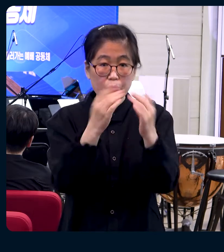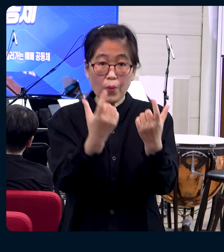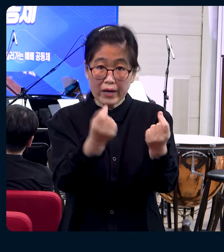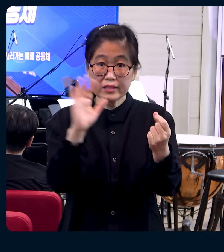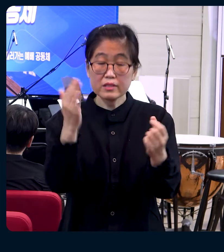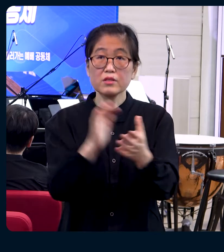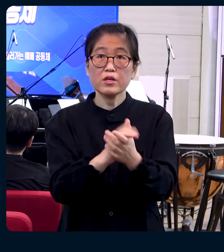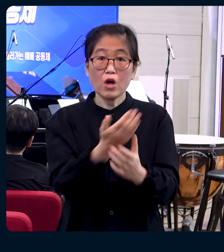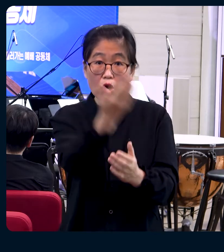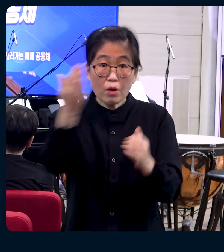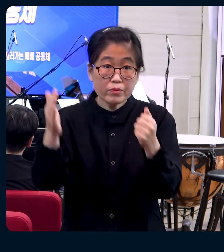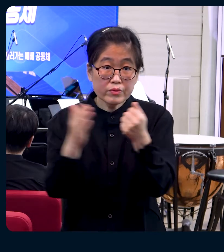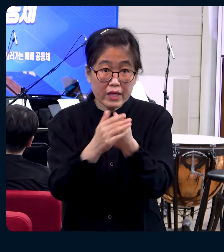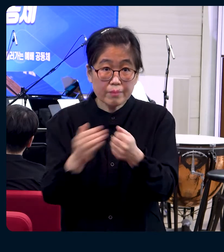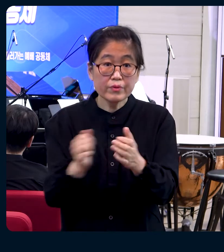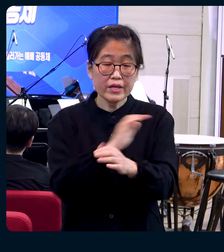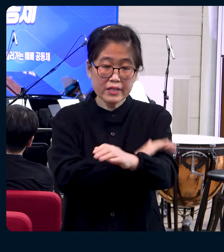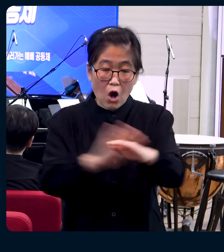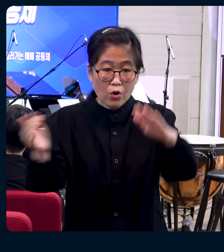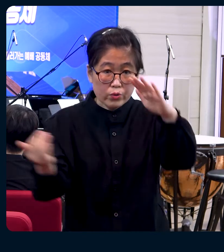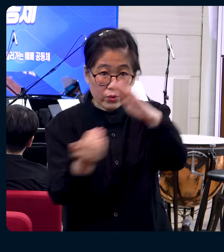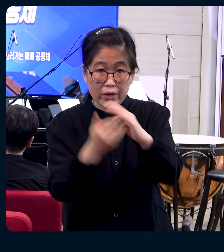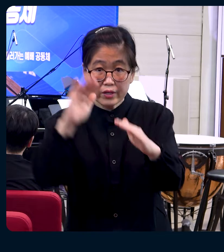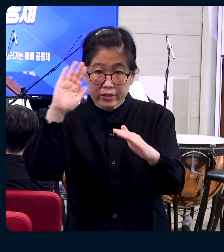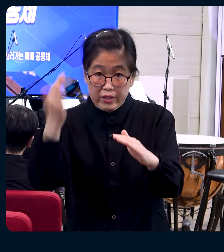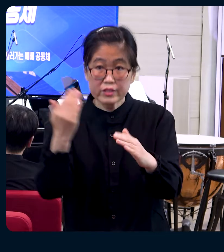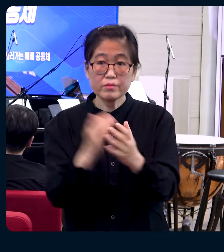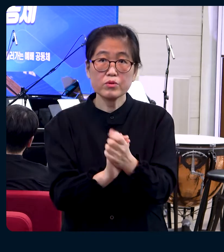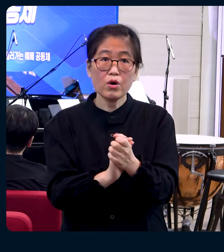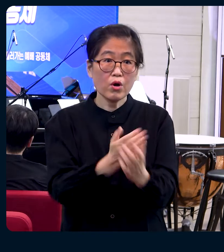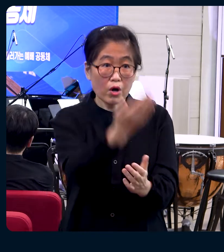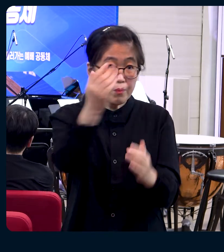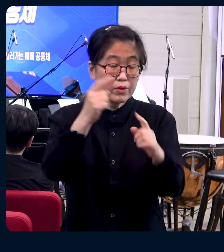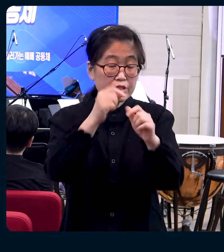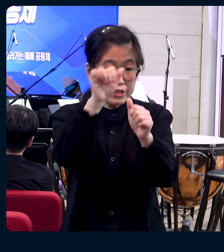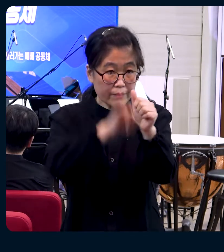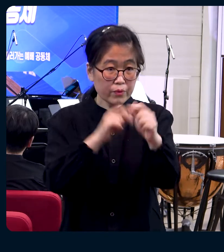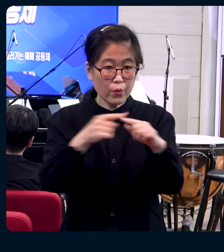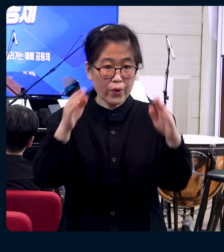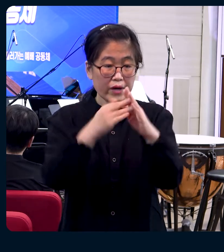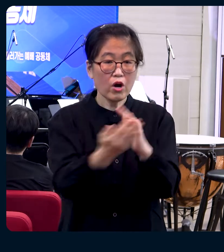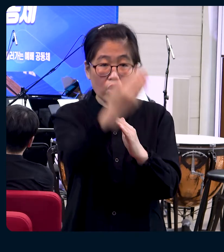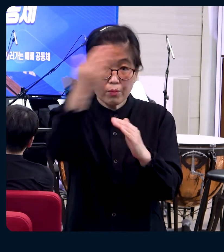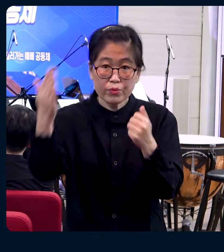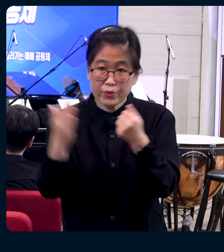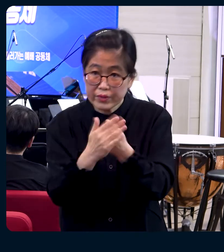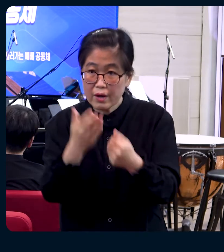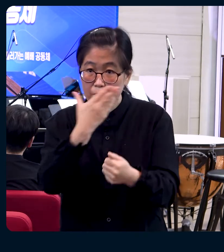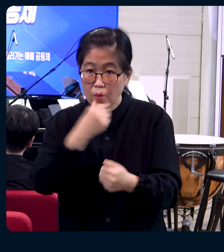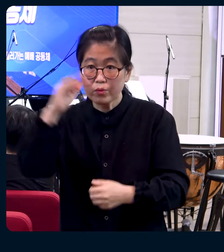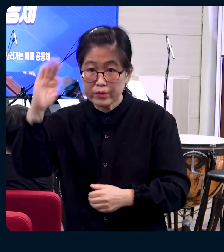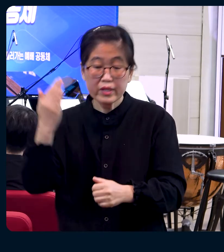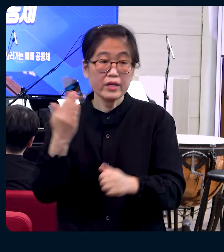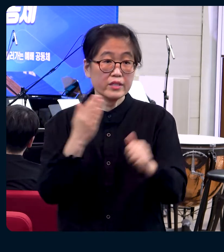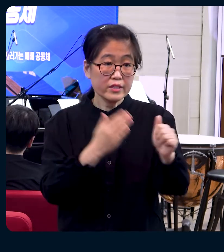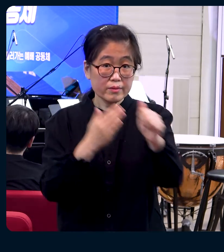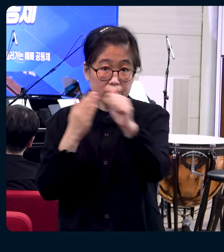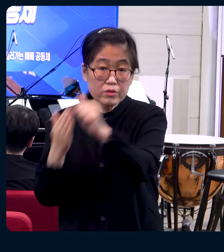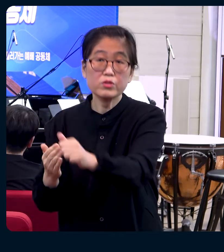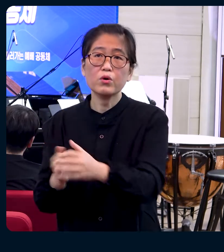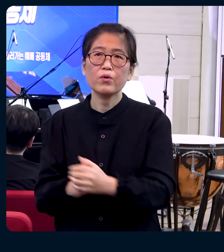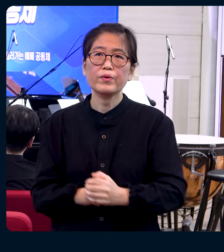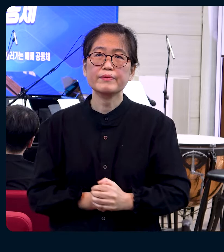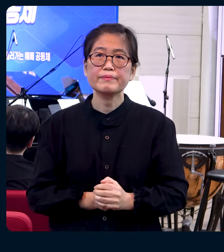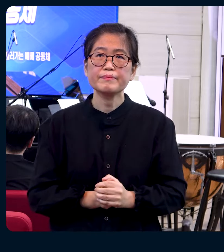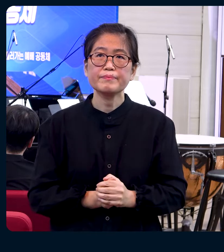가정에 여러분 때문에 형통이 있길 바랍니다. 여러분이 섬기는 교회가 여러분 때문에 복이 있길 바랍니다.